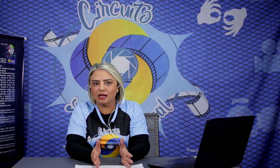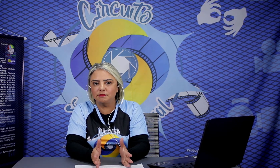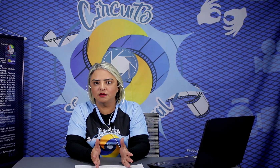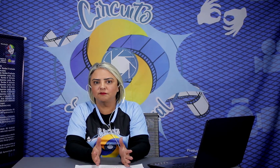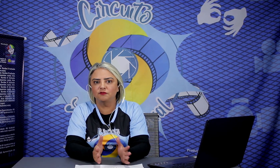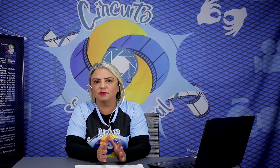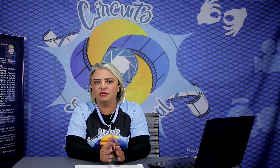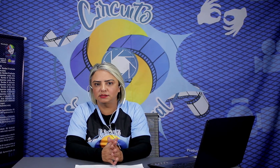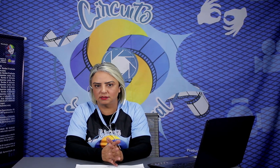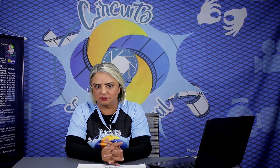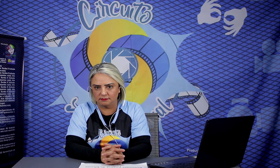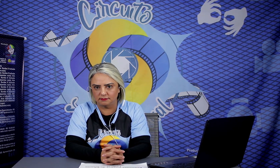minha fluência.